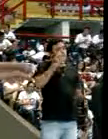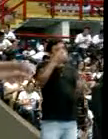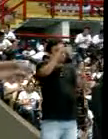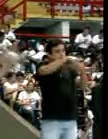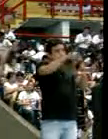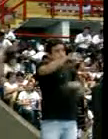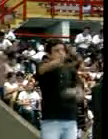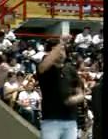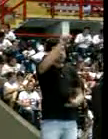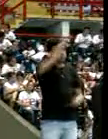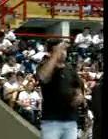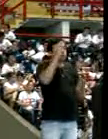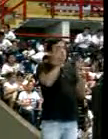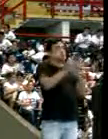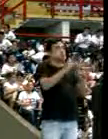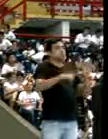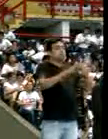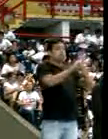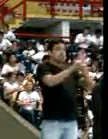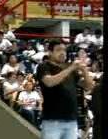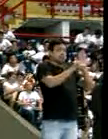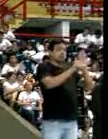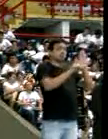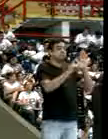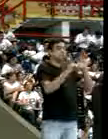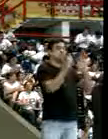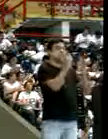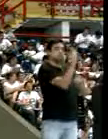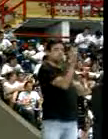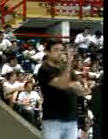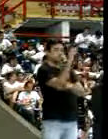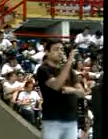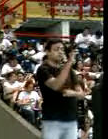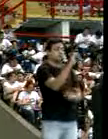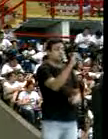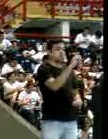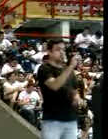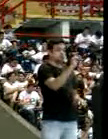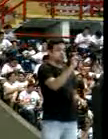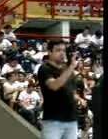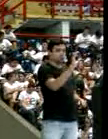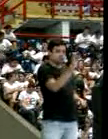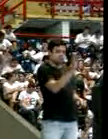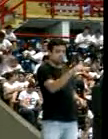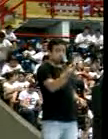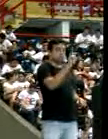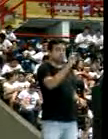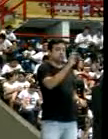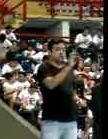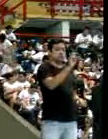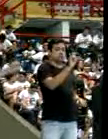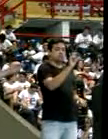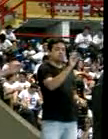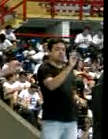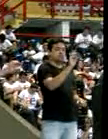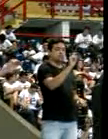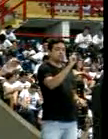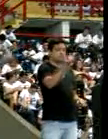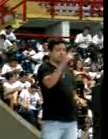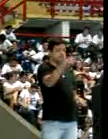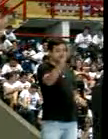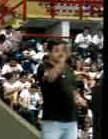nele, no Código Florestal. Presta atenção. O Código Florestal